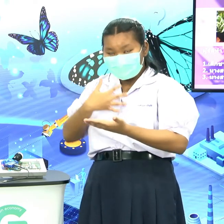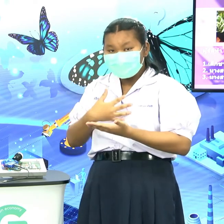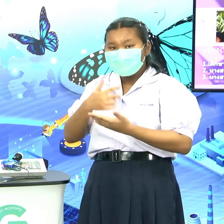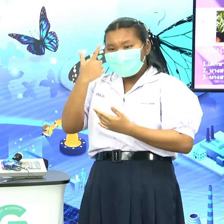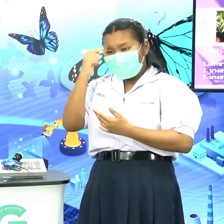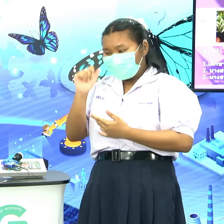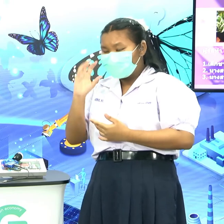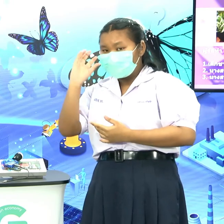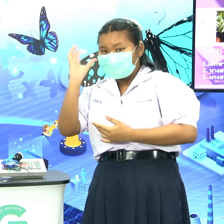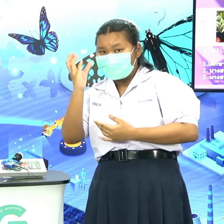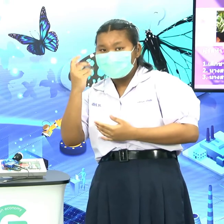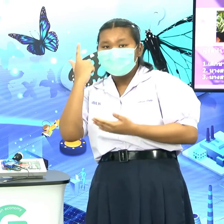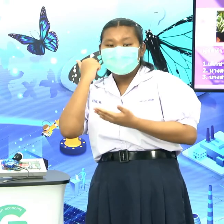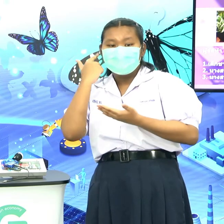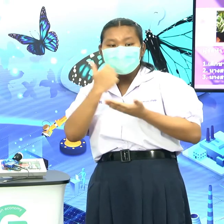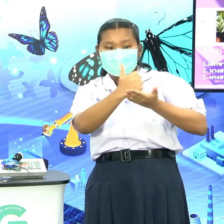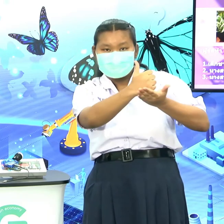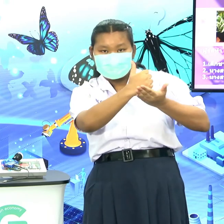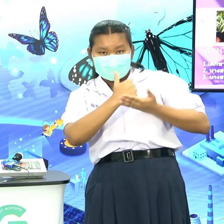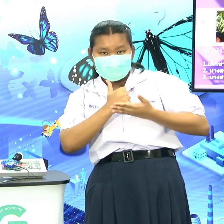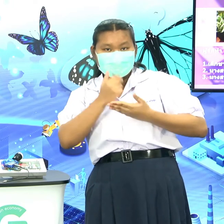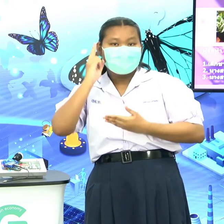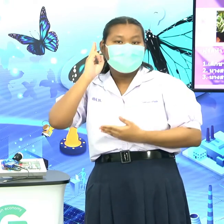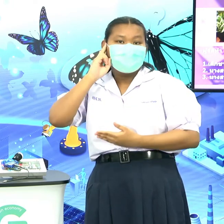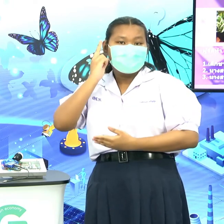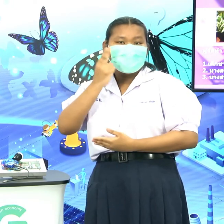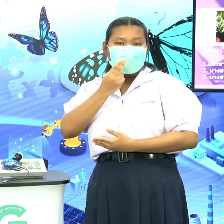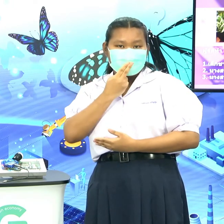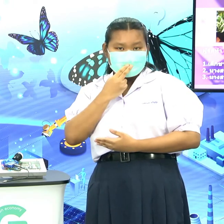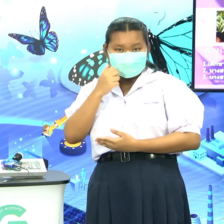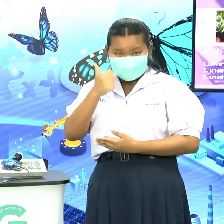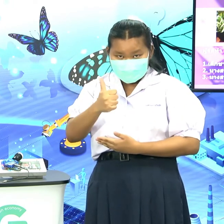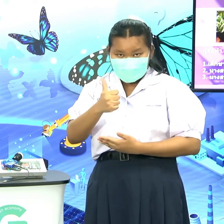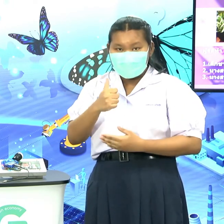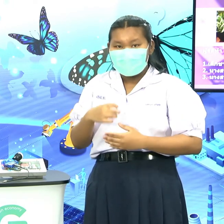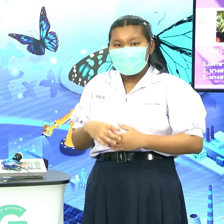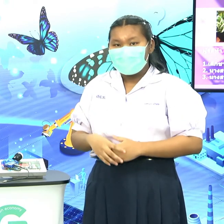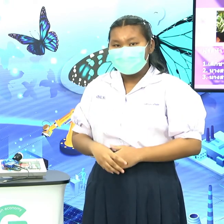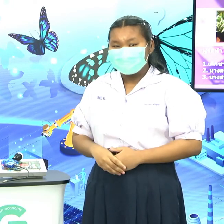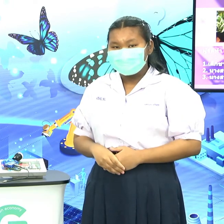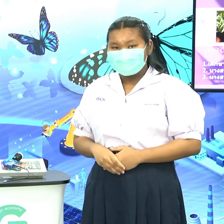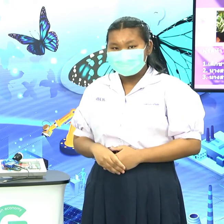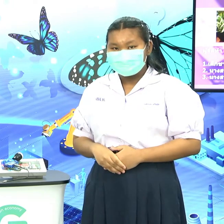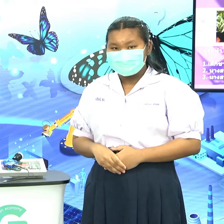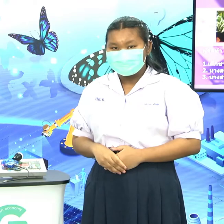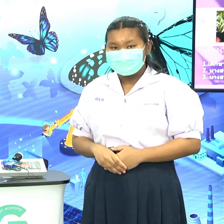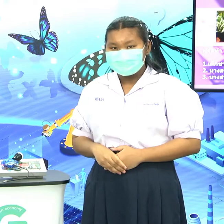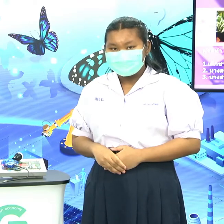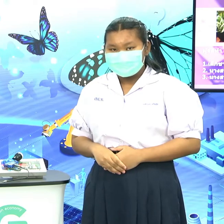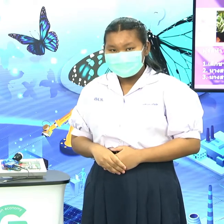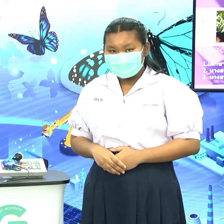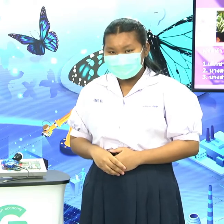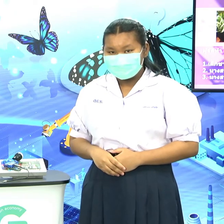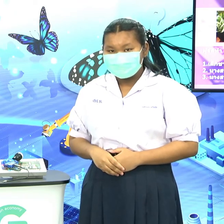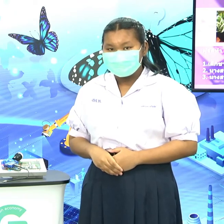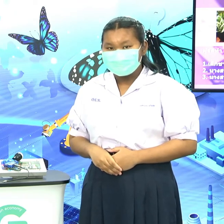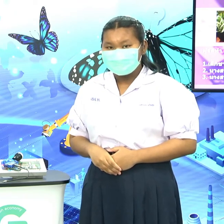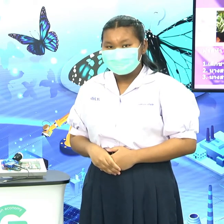ามีเหตุไฟไหม้เกิดขึ้นหรือว่าถ้าไม่อยู่บ้านก็จะมีไฟที่จะติดตั้งไว้อยู่นอกบ้านเพื่อให้คนอื่นๆมาช่วยเราได้เพื่อให้เกิดความปลอดภัยมากยิ่งขึ้นค่